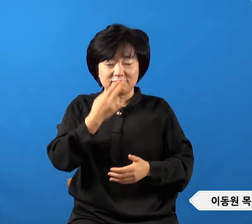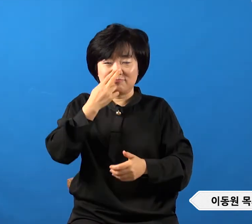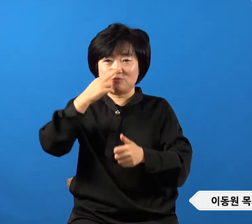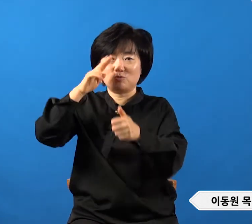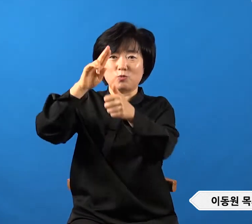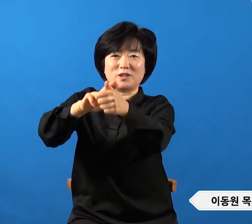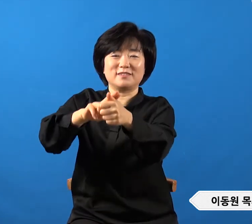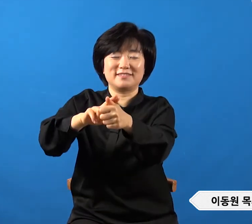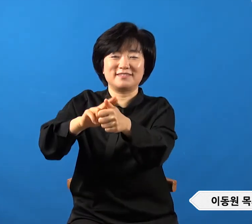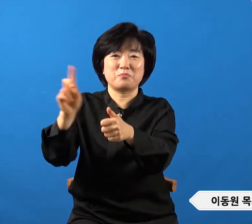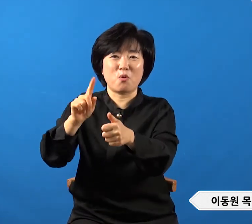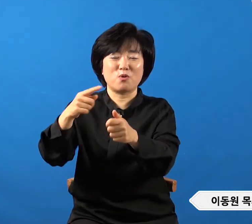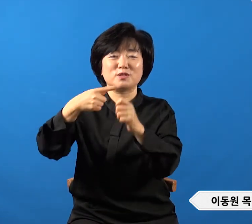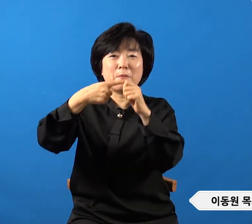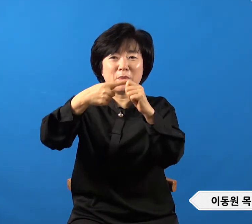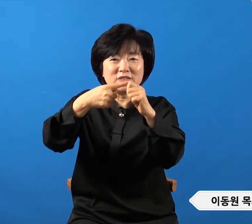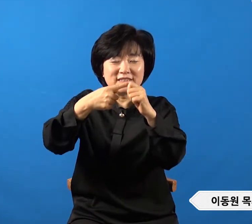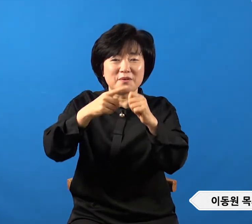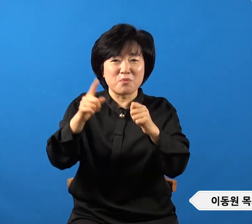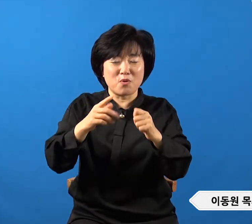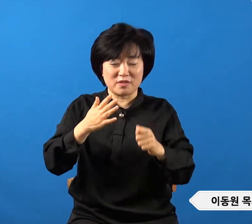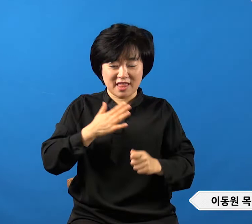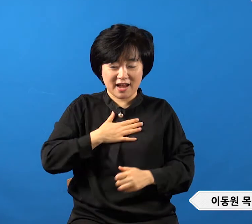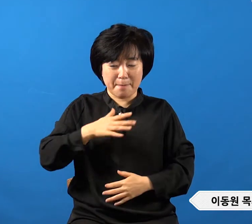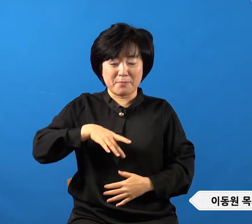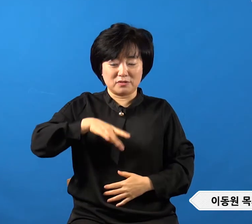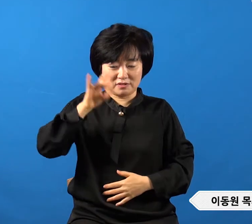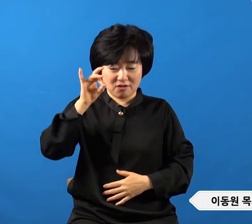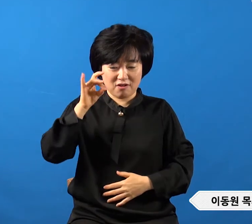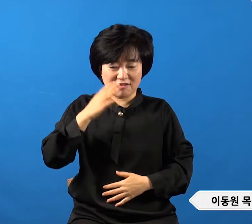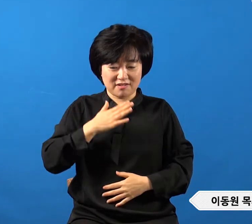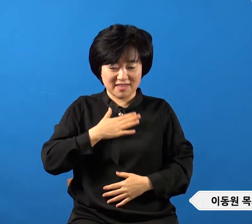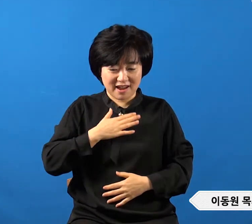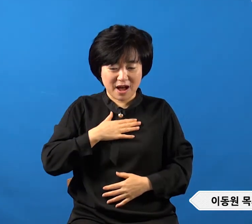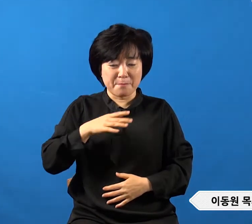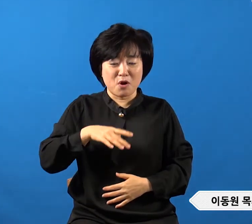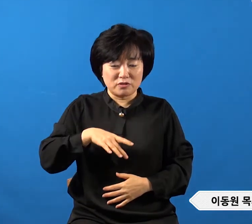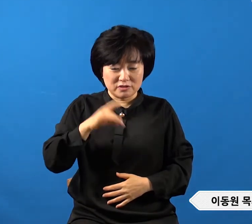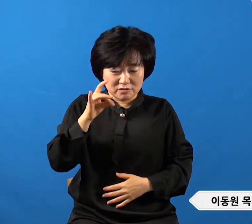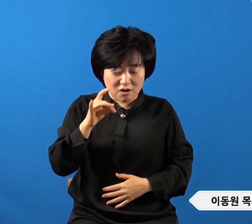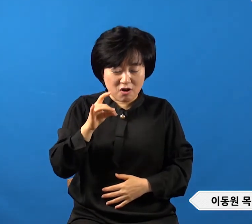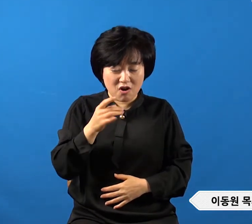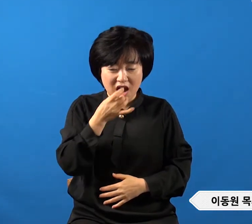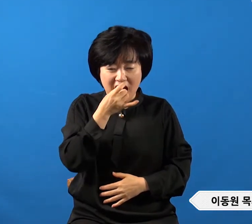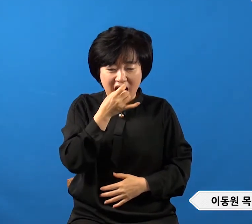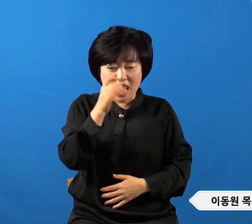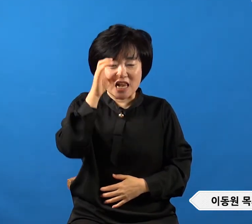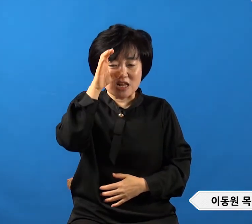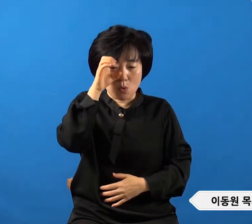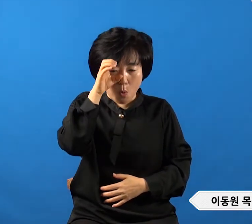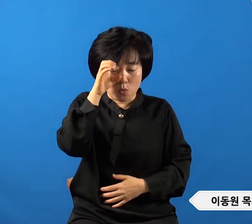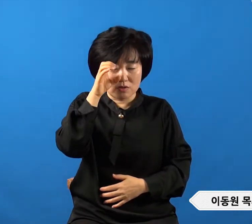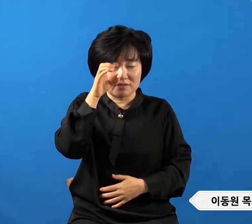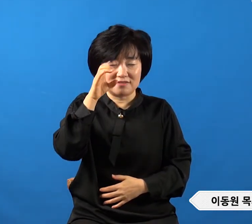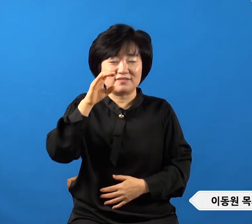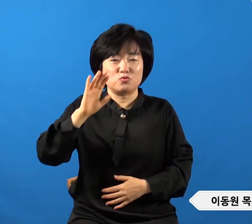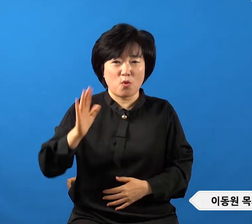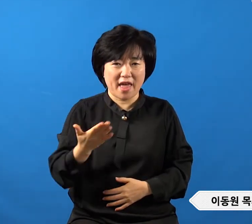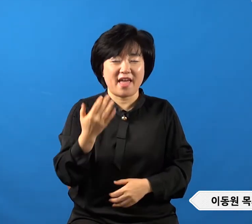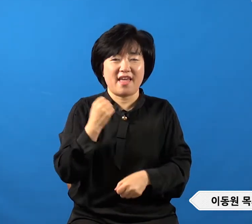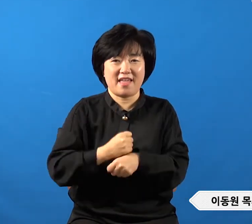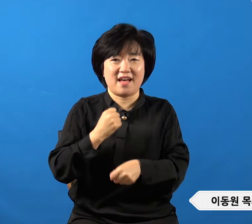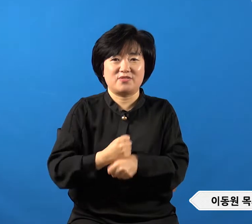뭐냐? 그 첫 번째 도전은 너희가 먼저, 우리가 먼저, 내가 먼저 알곡이 되어야